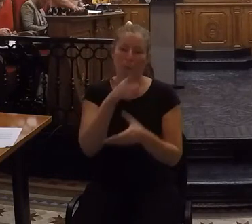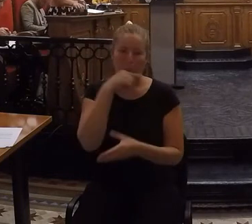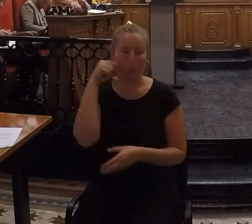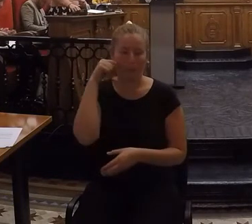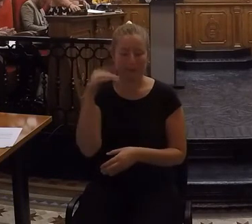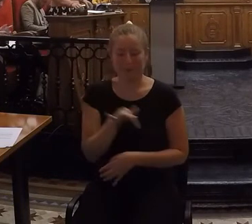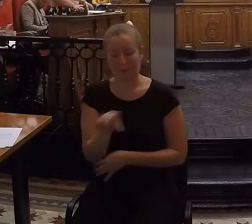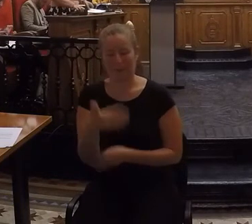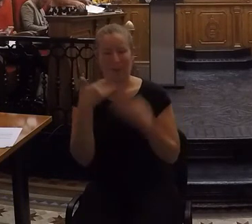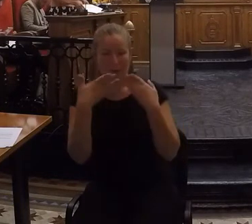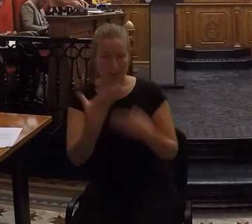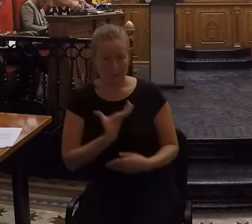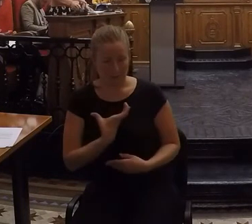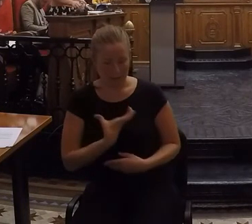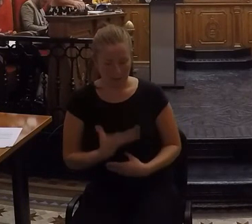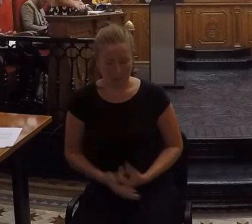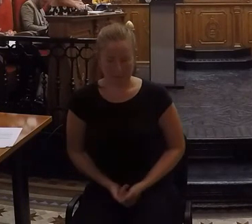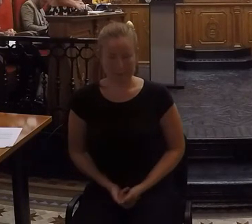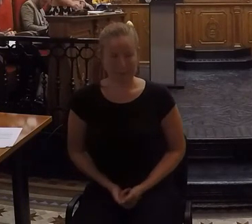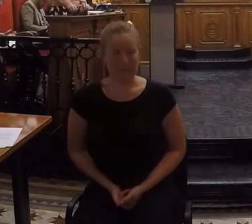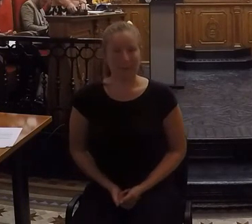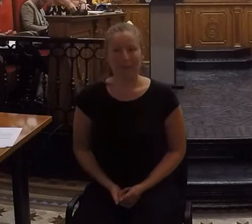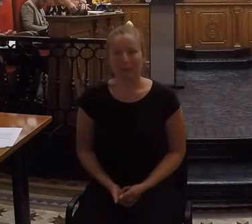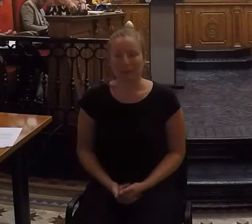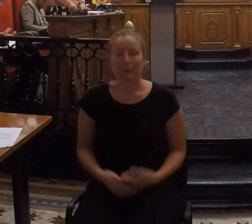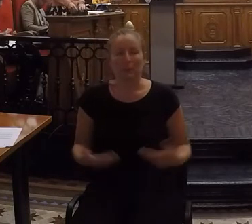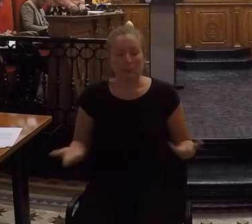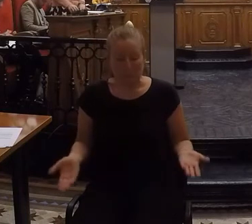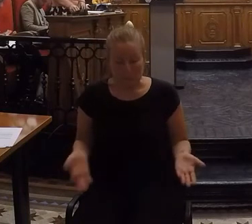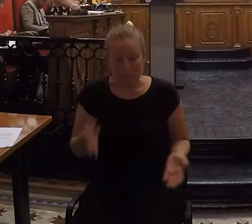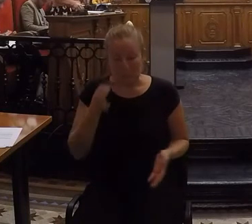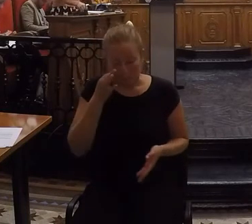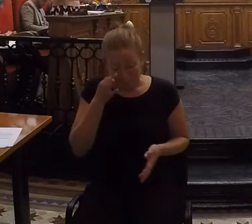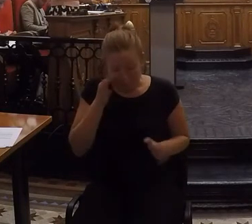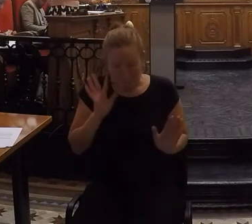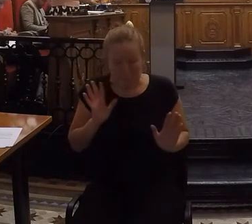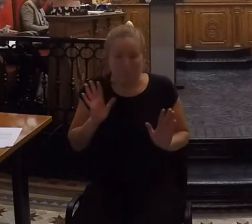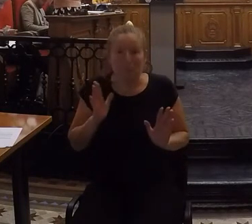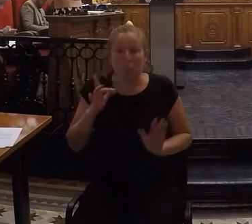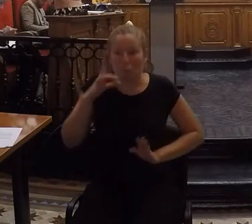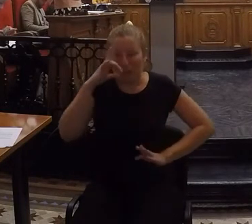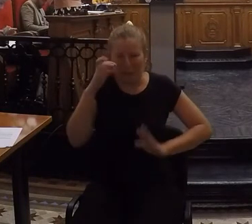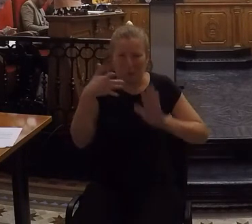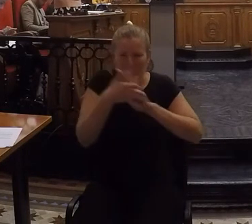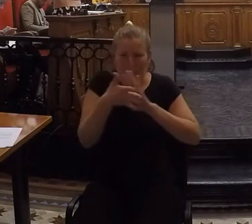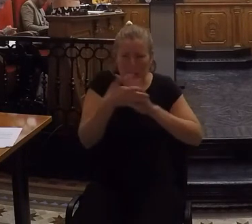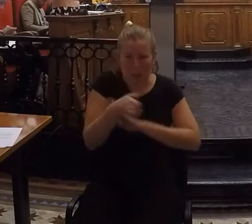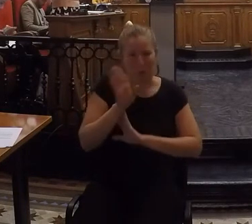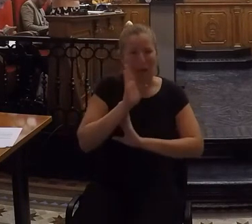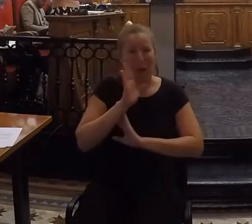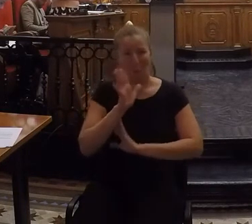Gracias, señor alcalde. La verdad es que los argumentos yo considero que son muy débiles, con todo el